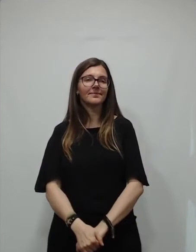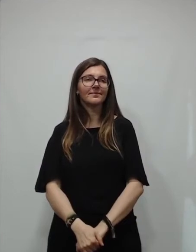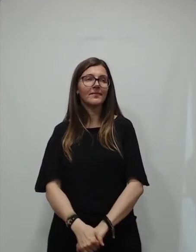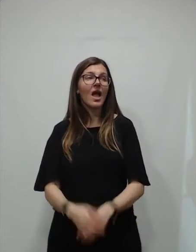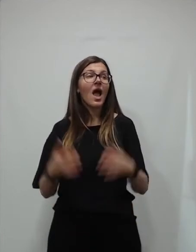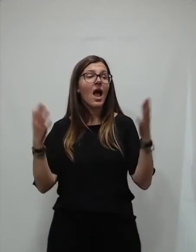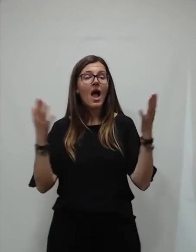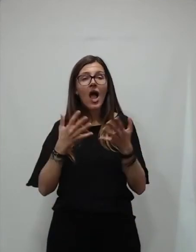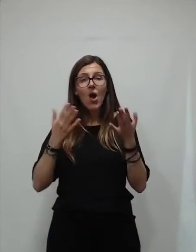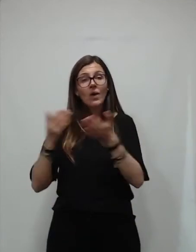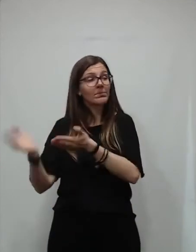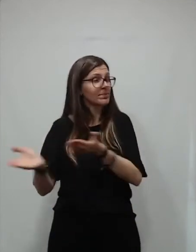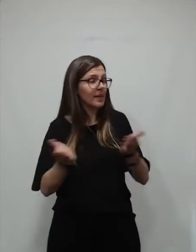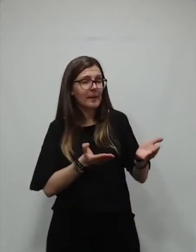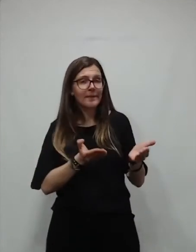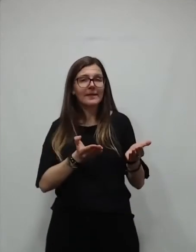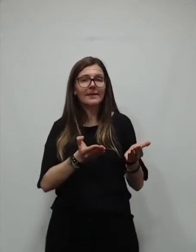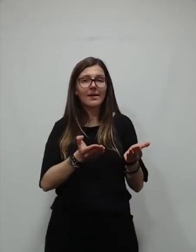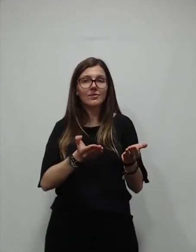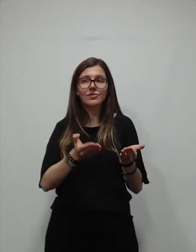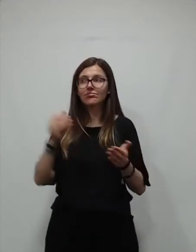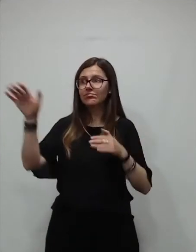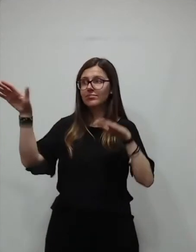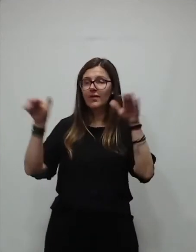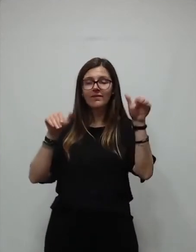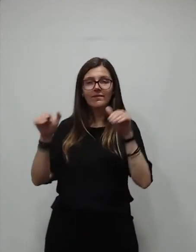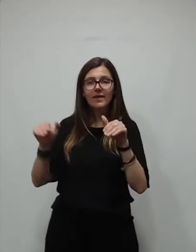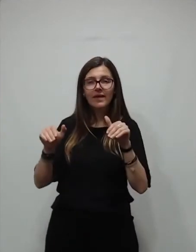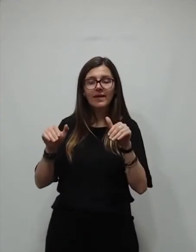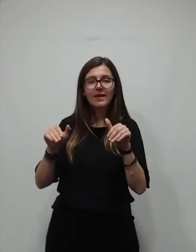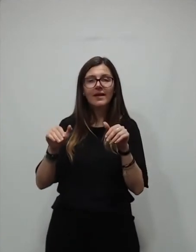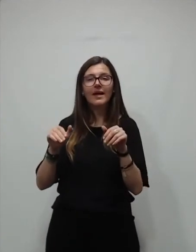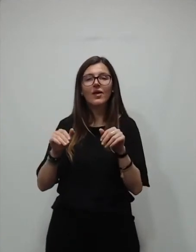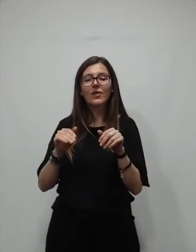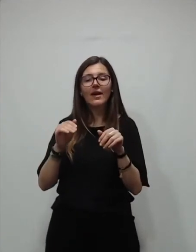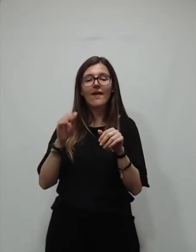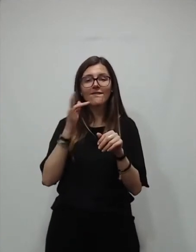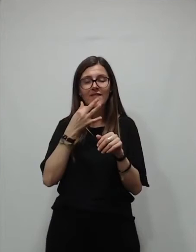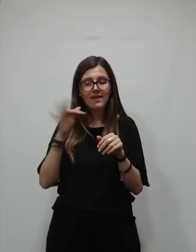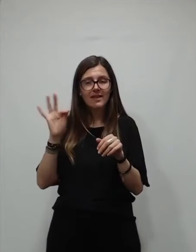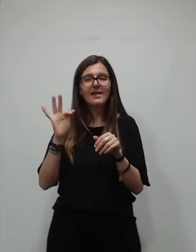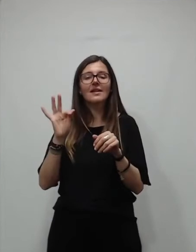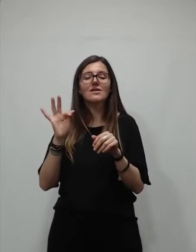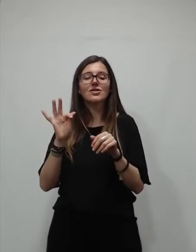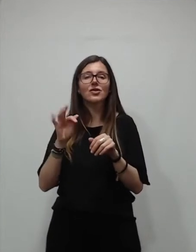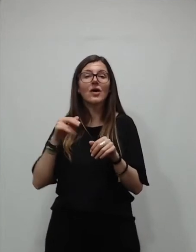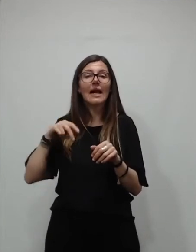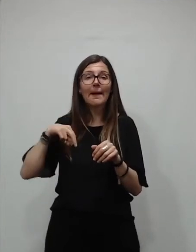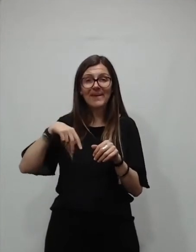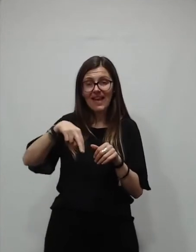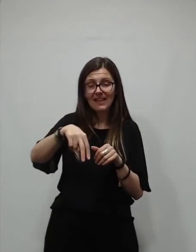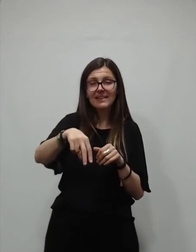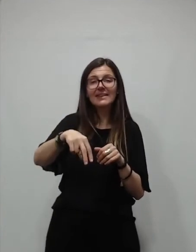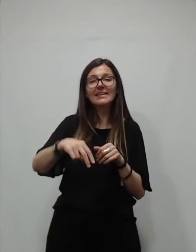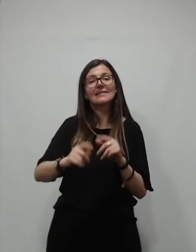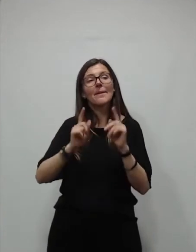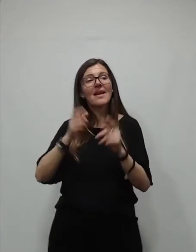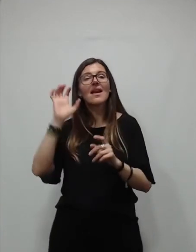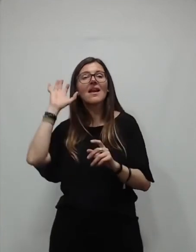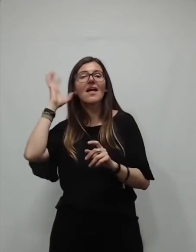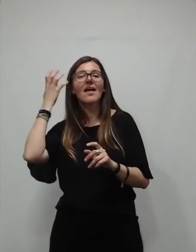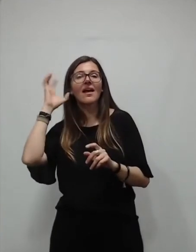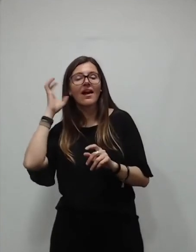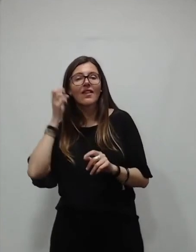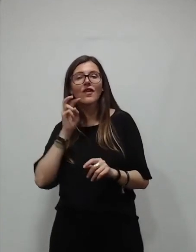Mientras invitamos a la mesa de exposición a la Federación Caminantes y Radio Vilar de Voz, enviamos